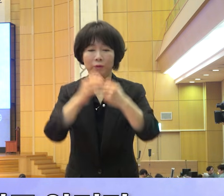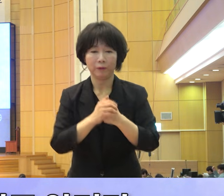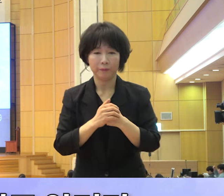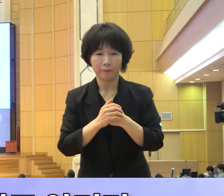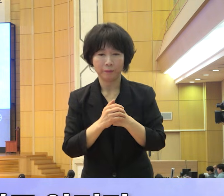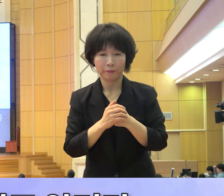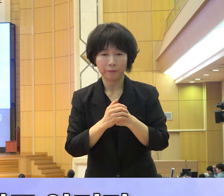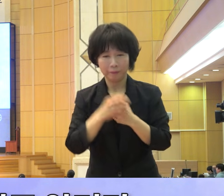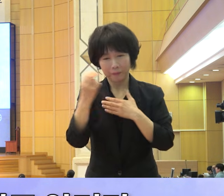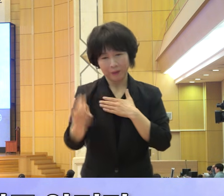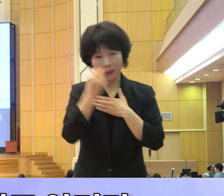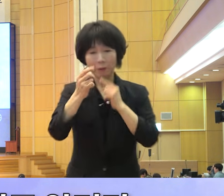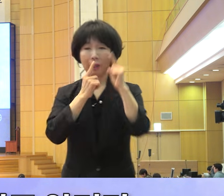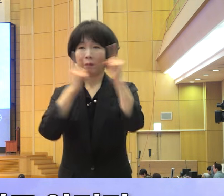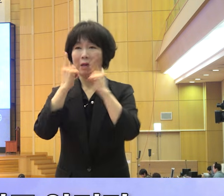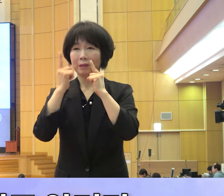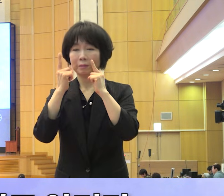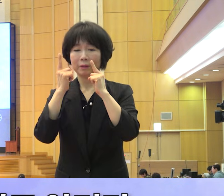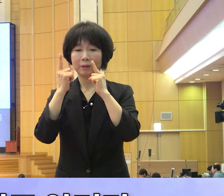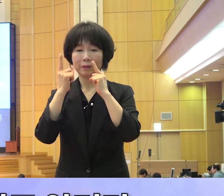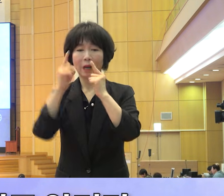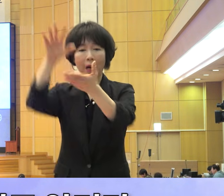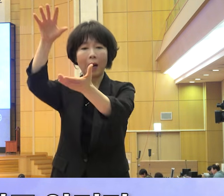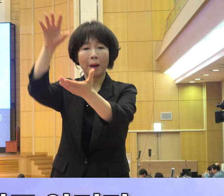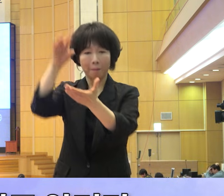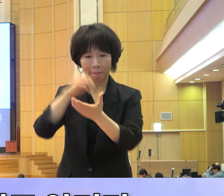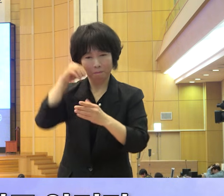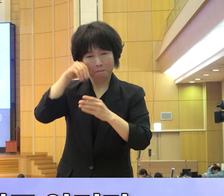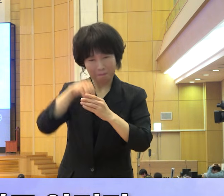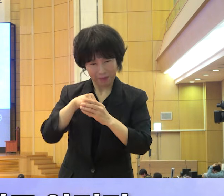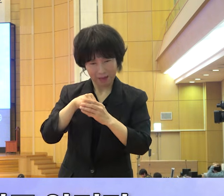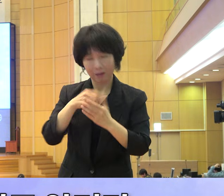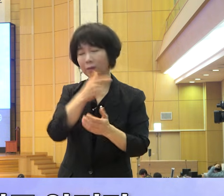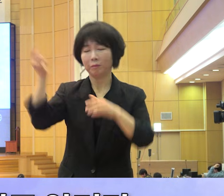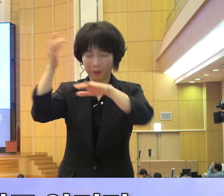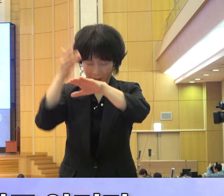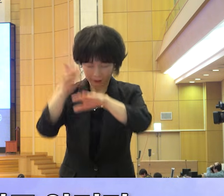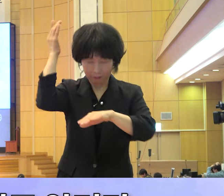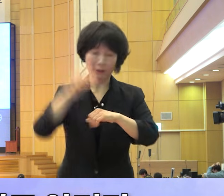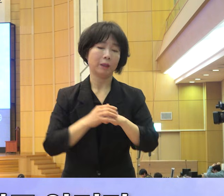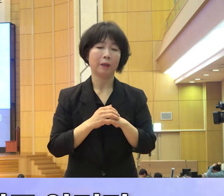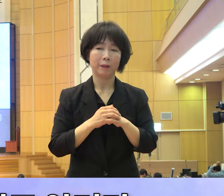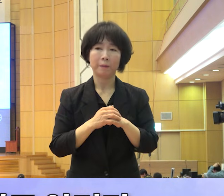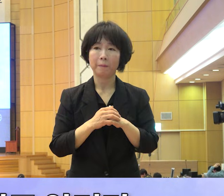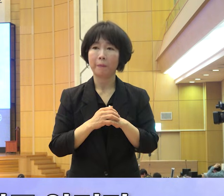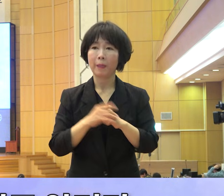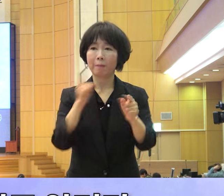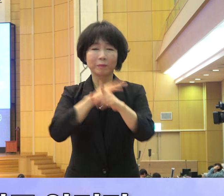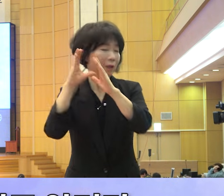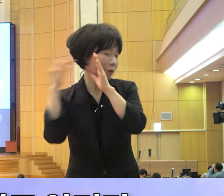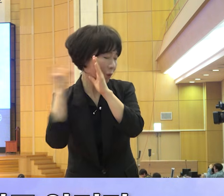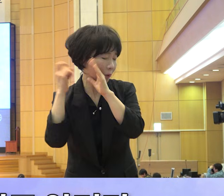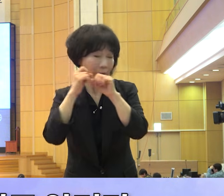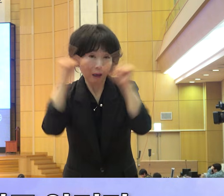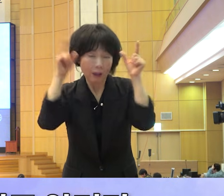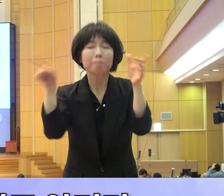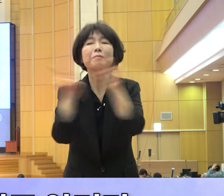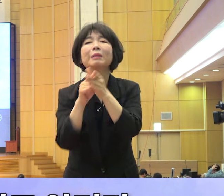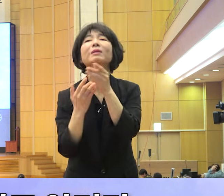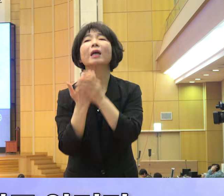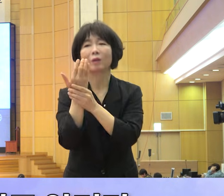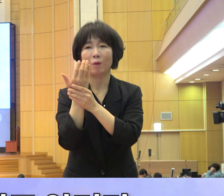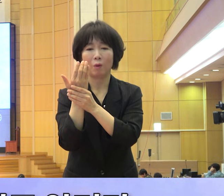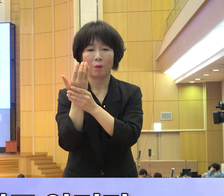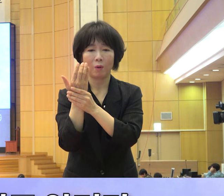있는 생명의 말씀을 받게 하시니 감사합니다. 들려지게 하시고 믿어지게 하시고